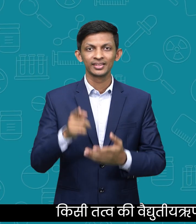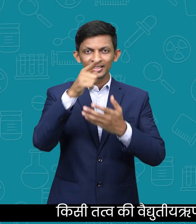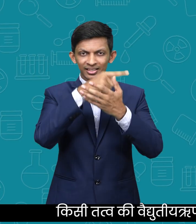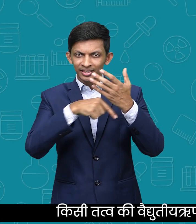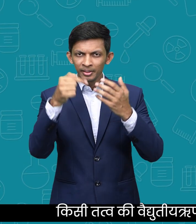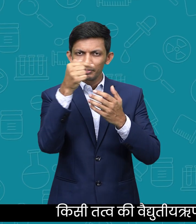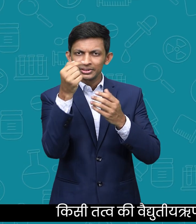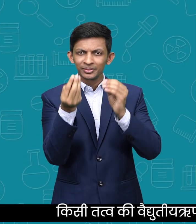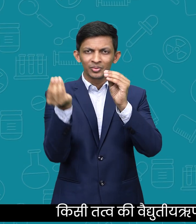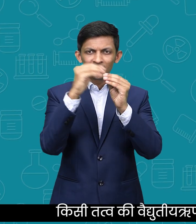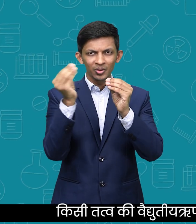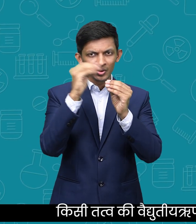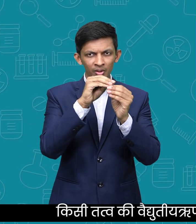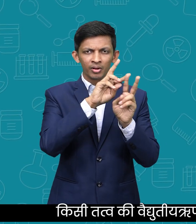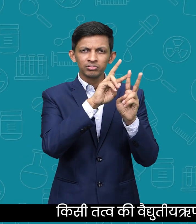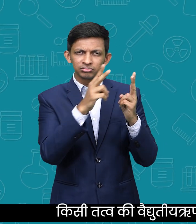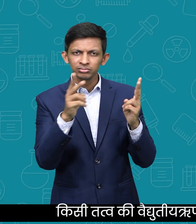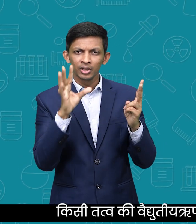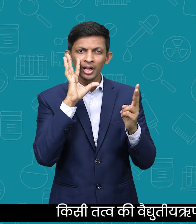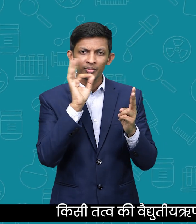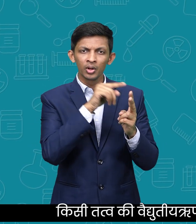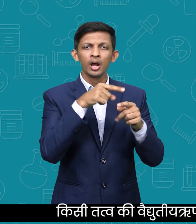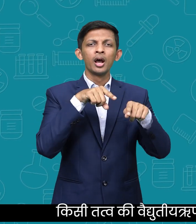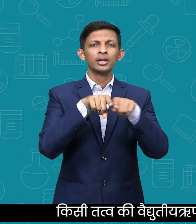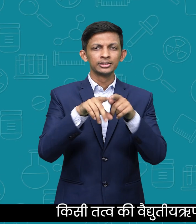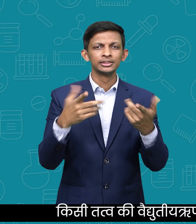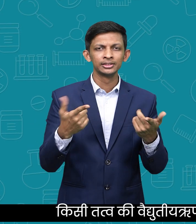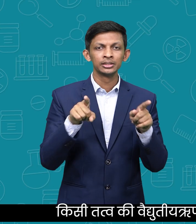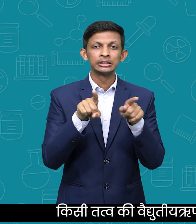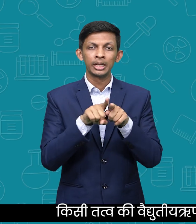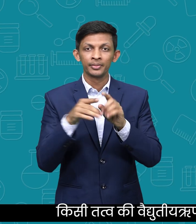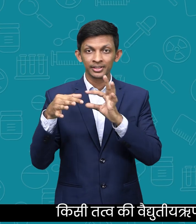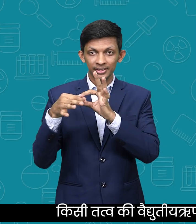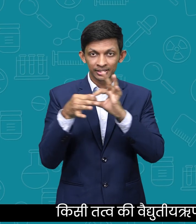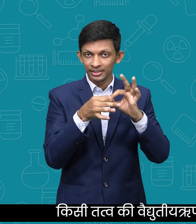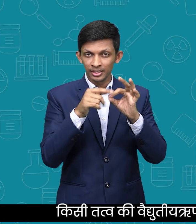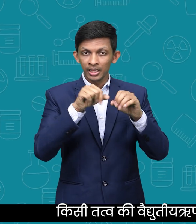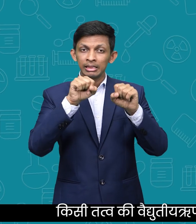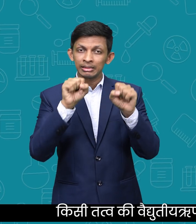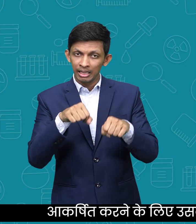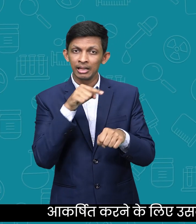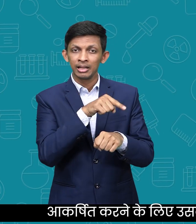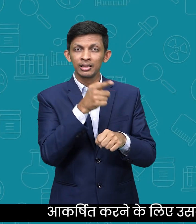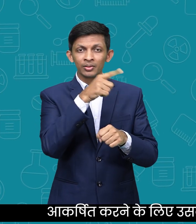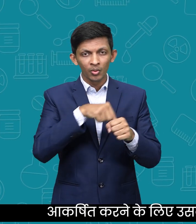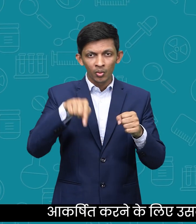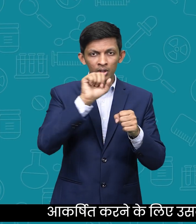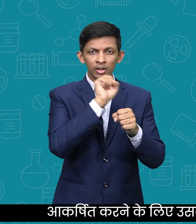किसी तत्व की वैद्युतीय ऋणात्मकता को विद्युत अणु की जोड़ी को अपनी ओर आकर्षित करने के